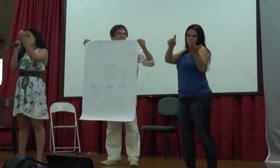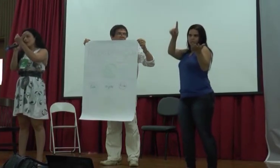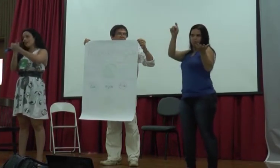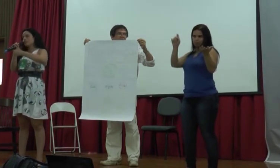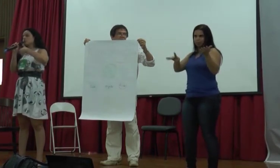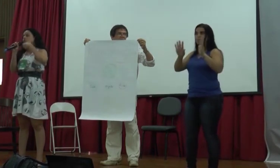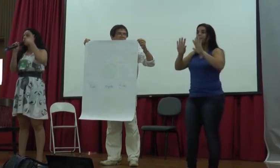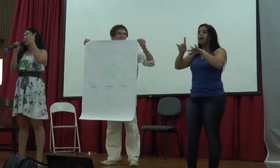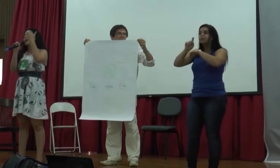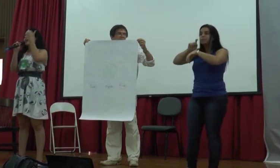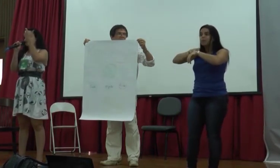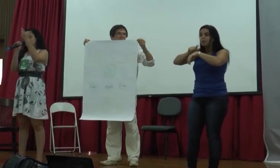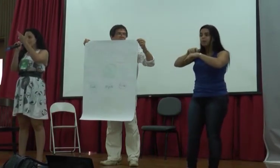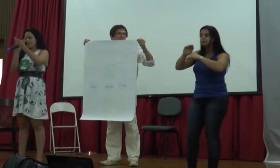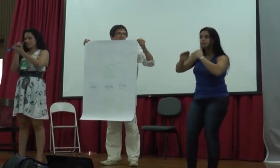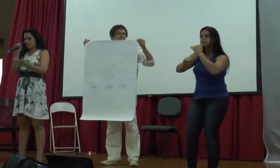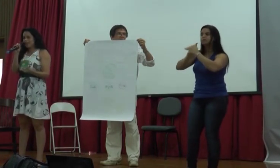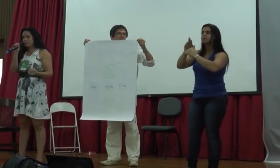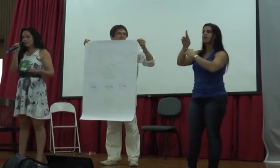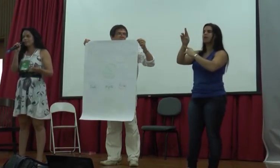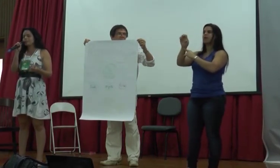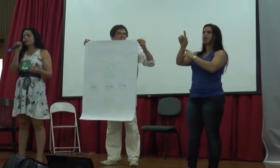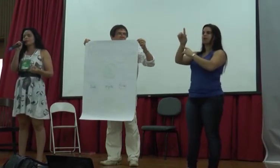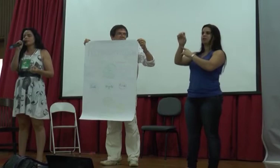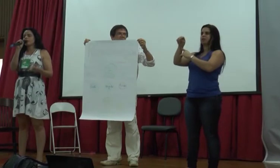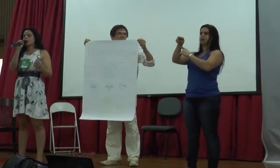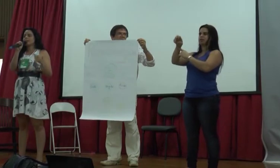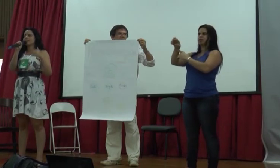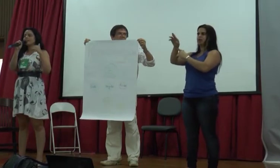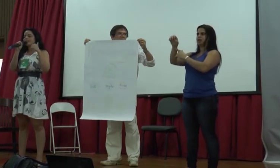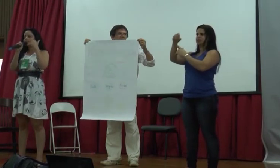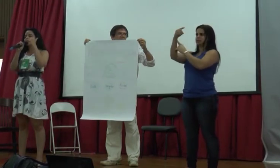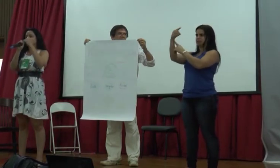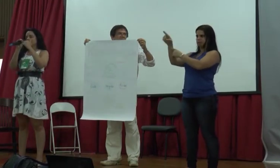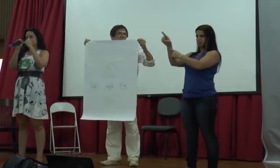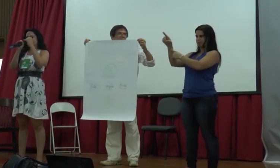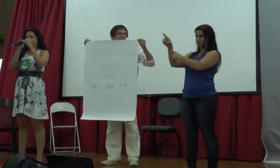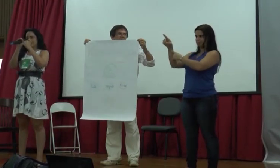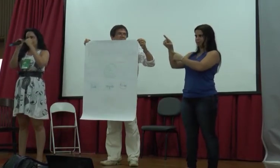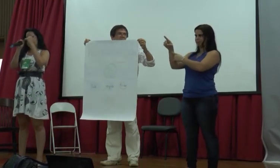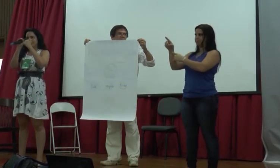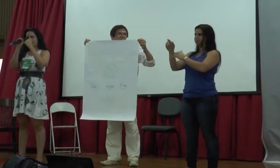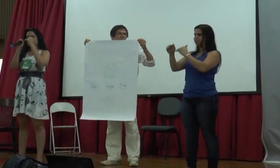no momento de regeneração, né? Para daí.